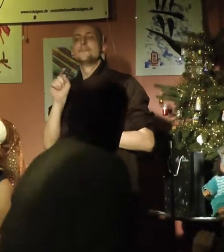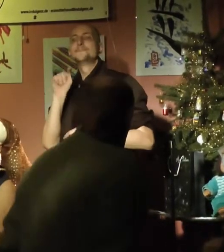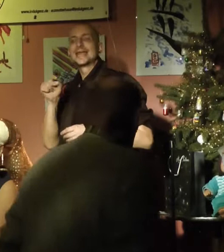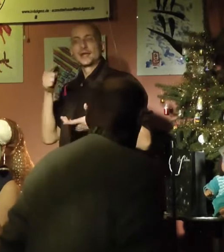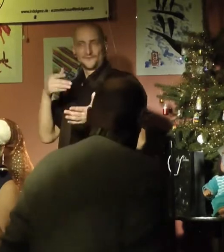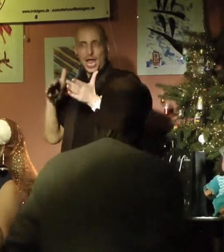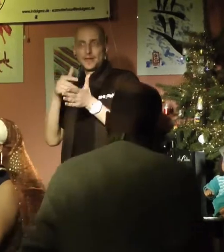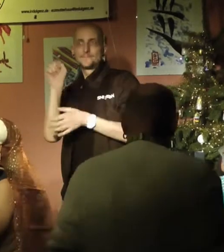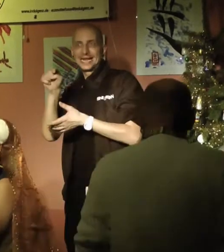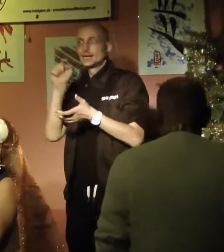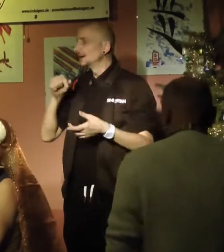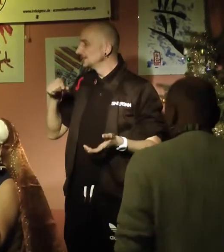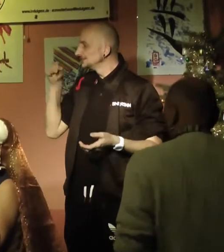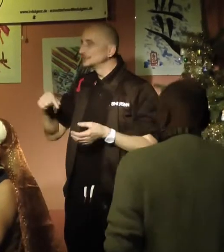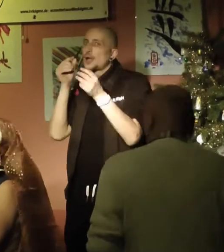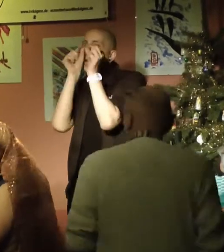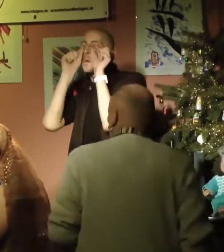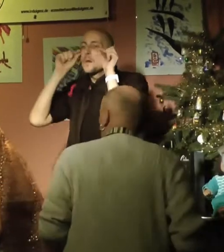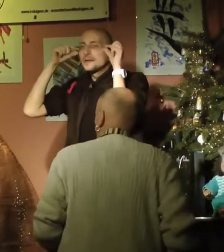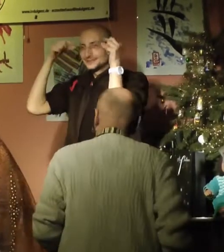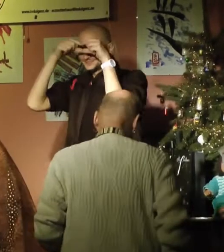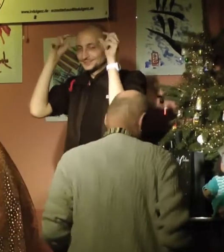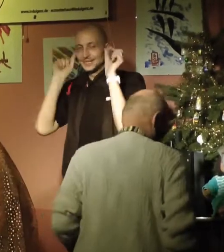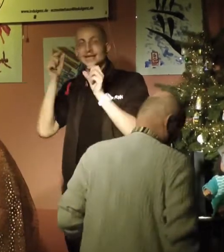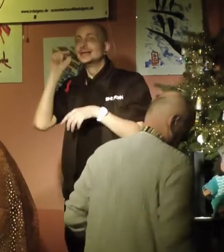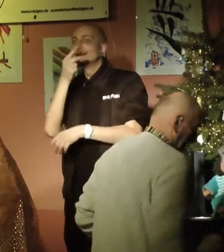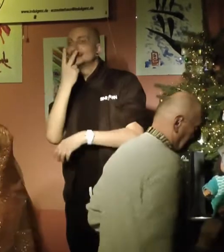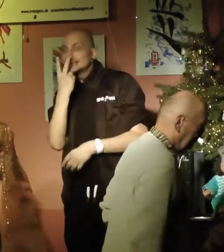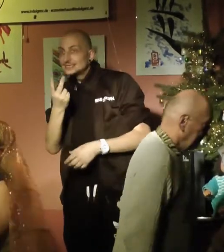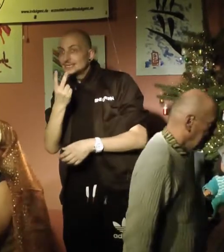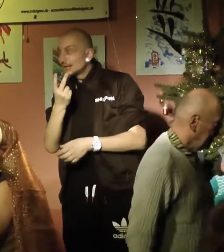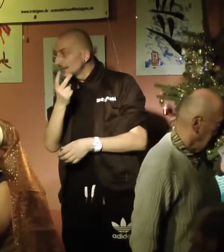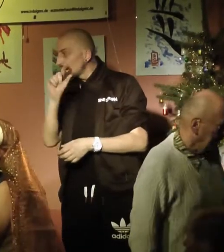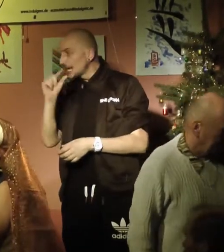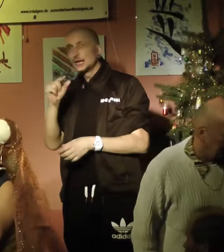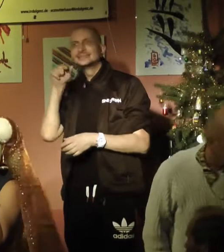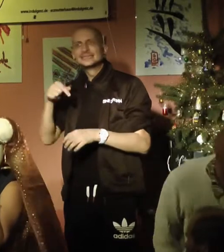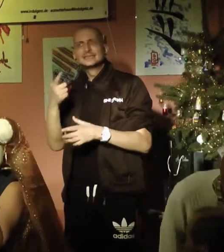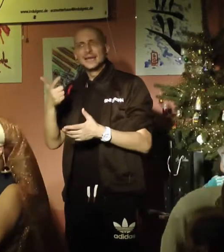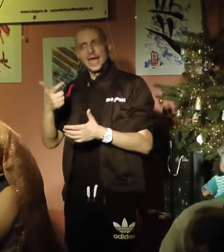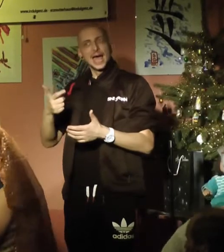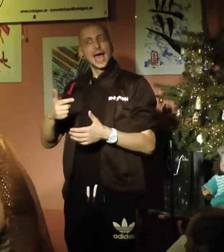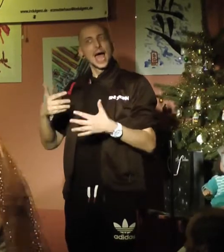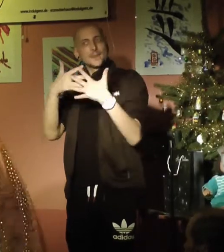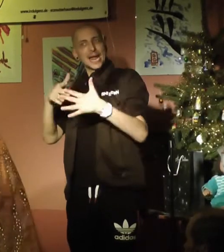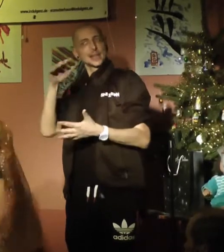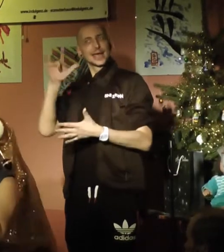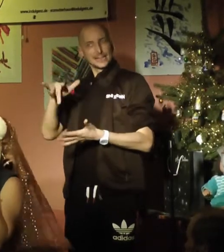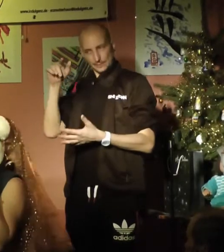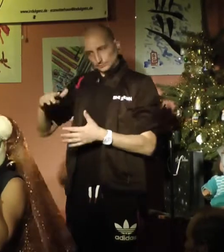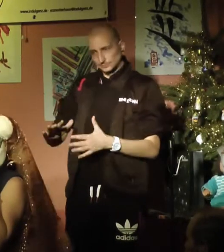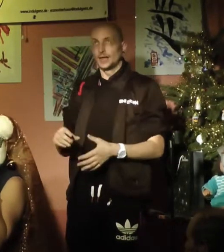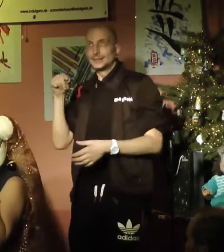zu so diesen schlimmen Paraden zum Thanksgiving Day und so. Und da sieht man immer irgendwie kleine, glückliche Amerikanerinnen geschminkt auf Barbie, die diese Stäbe